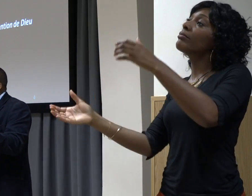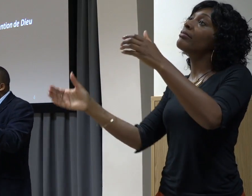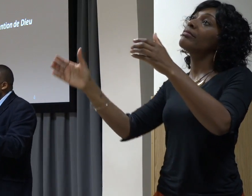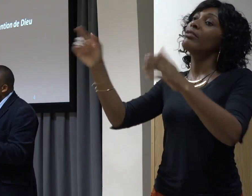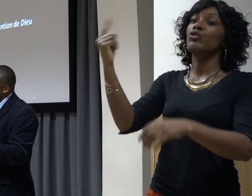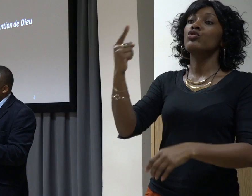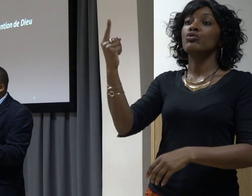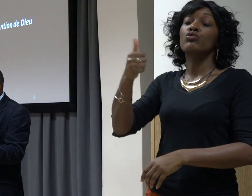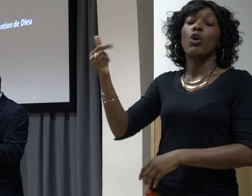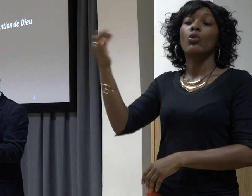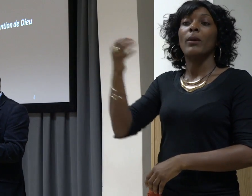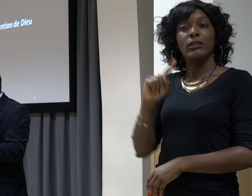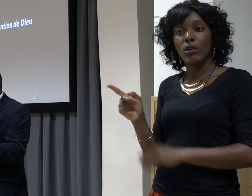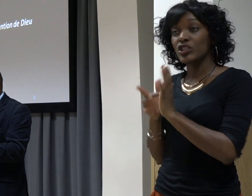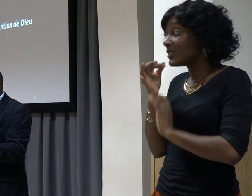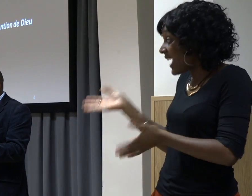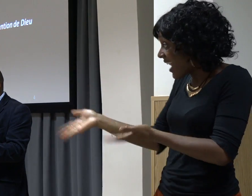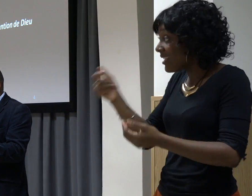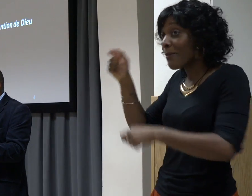ce que seul Dieu peut faire.